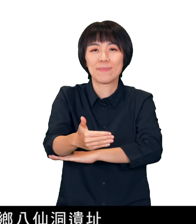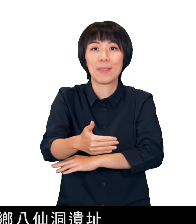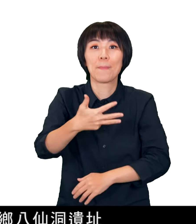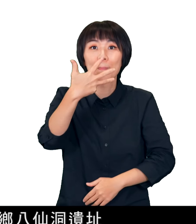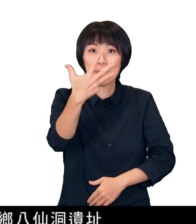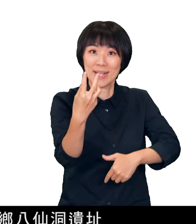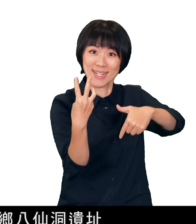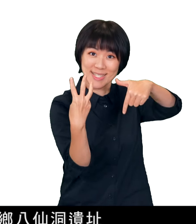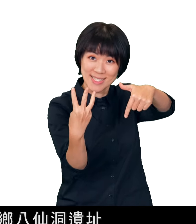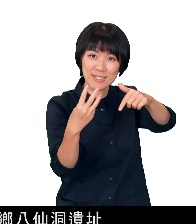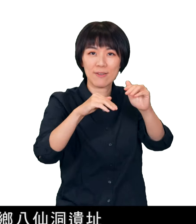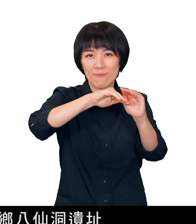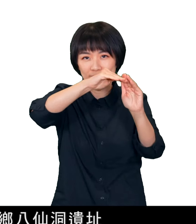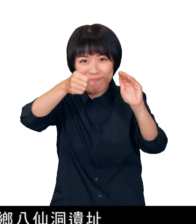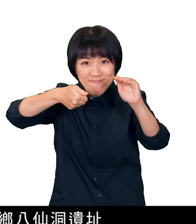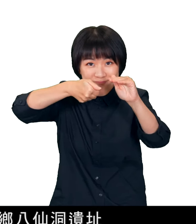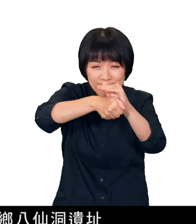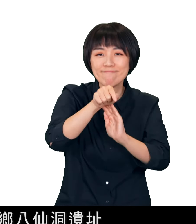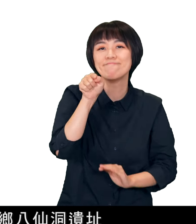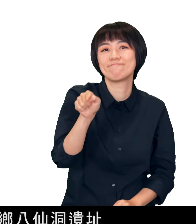址，